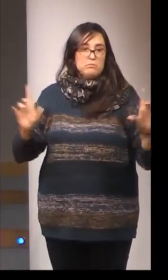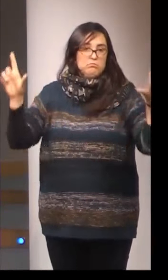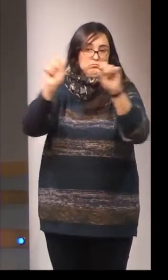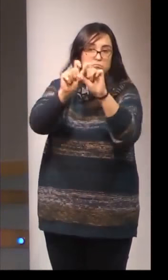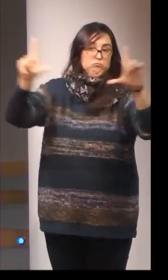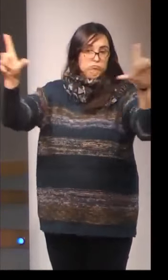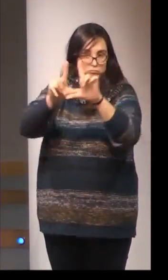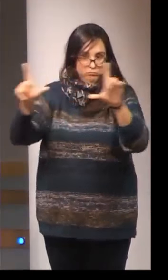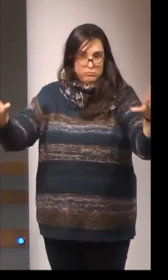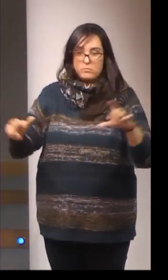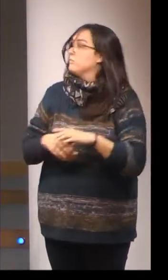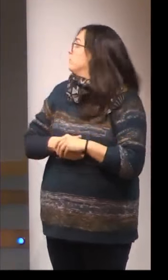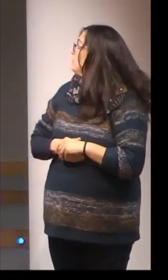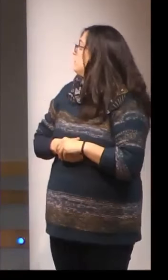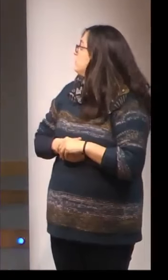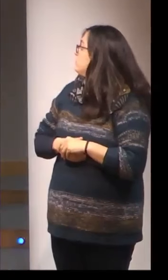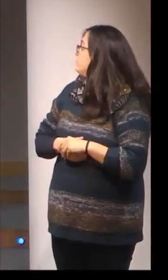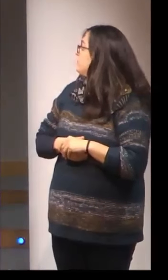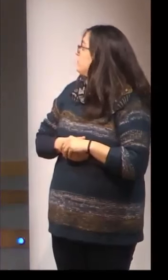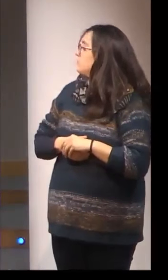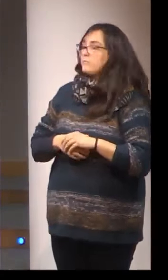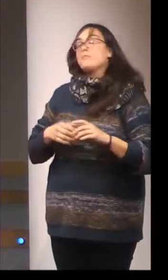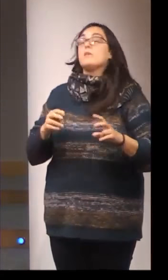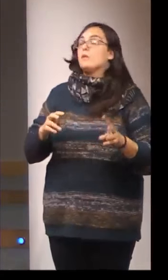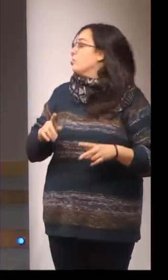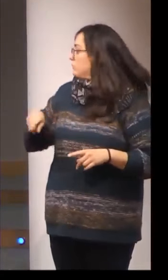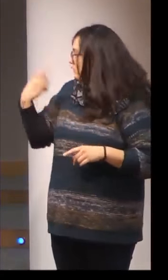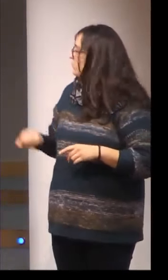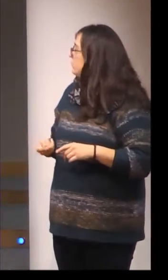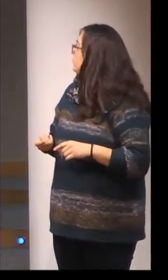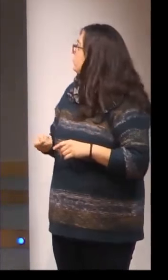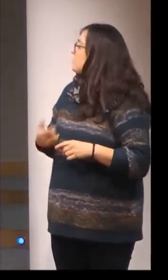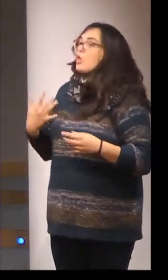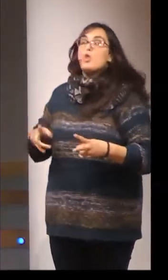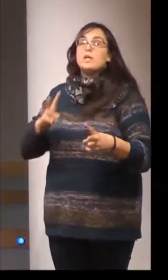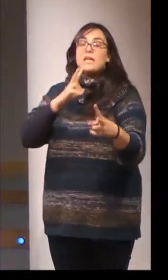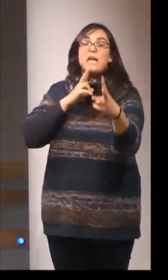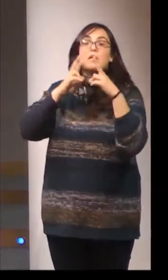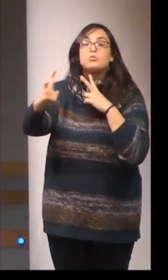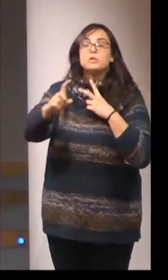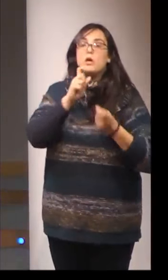usuarios. De las necesidades visuales de cada uno de los usuarios que estén utilizando el cuestionario. Seguimos.